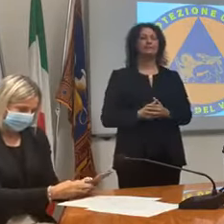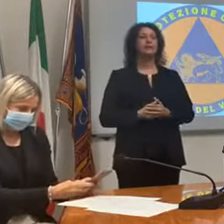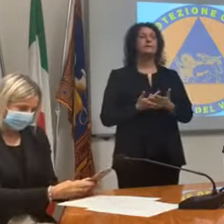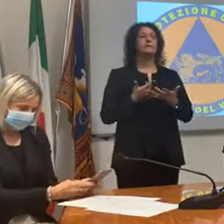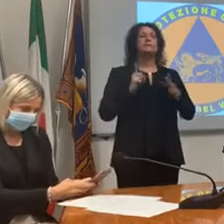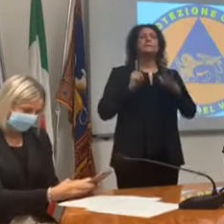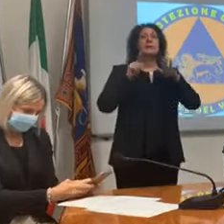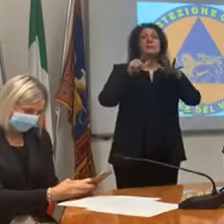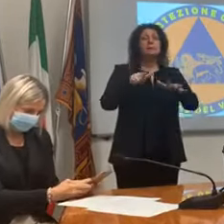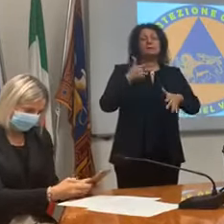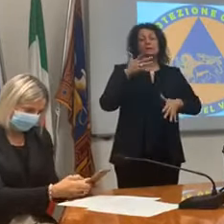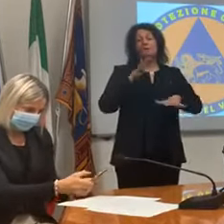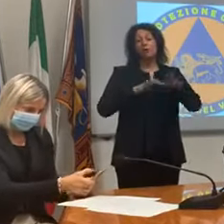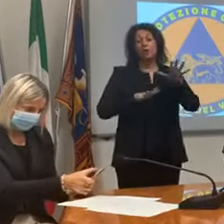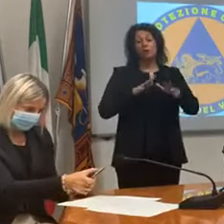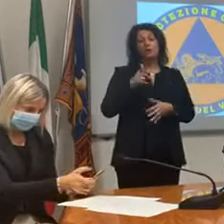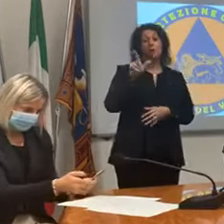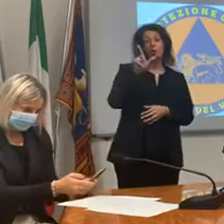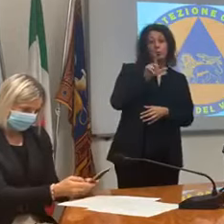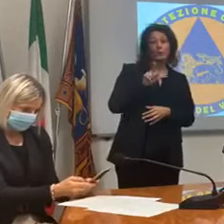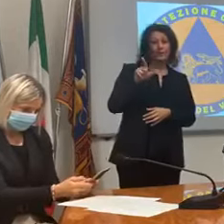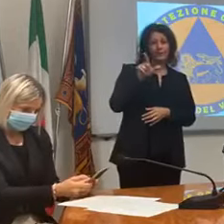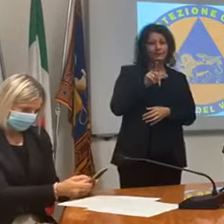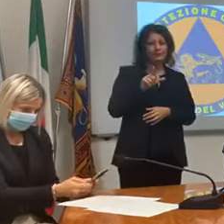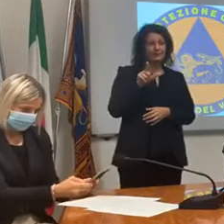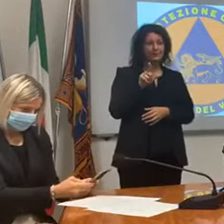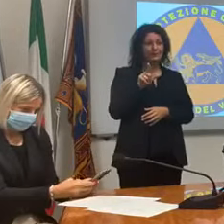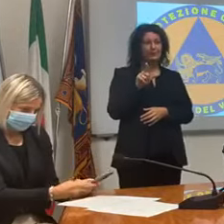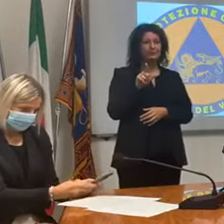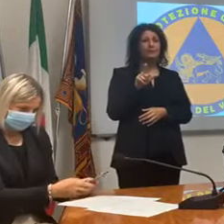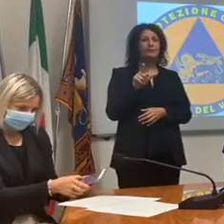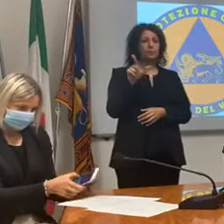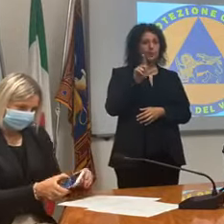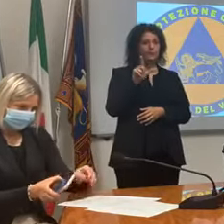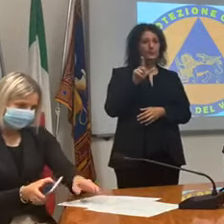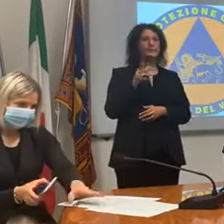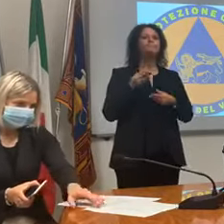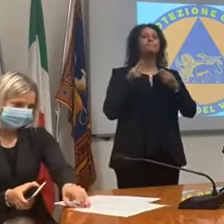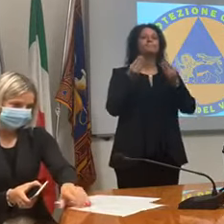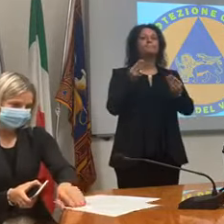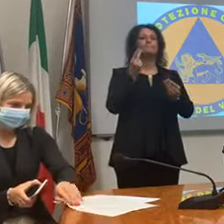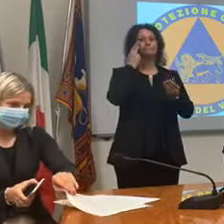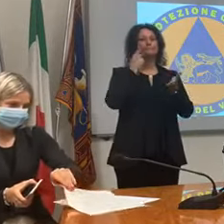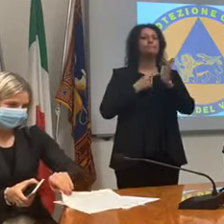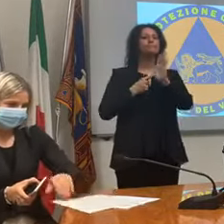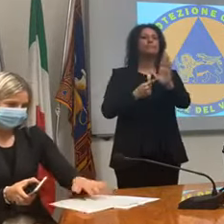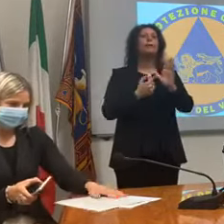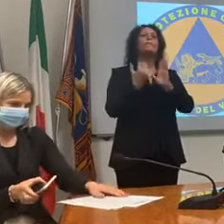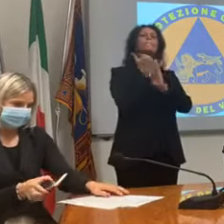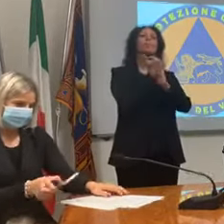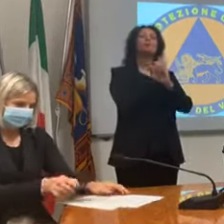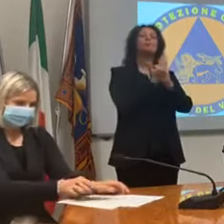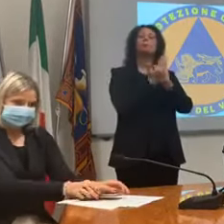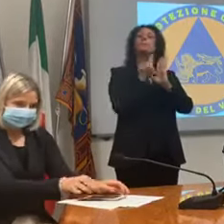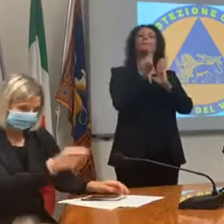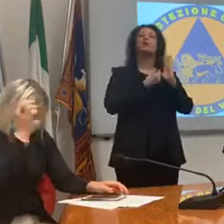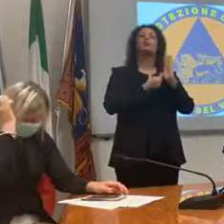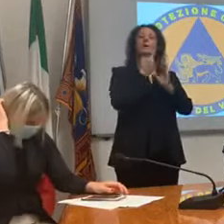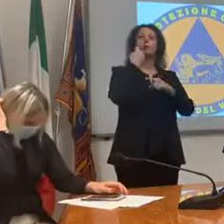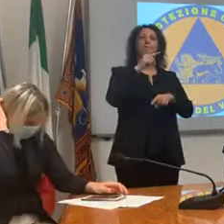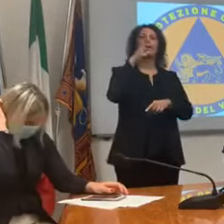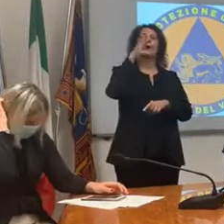probabilmente lunedì, adesso non ho visto l'agenda, vi presenteremo un progetto che è un piano grosso per il Covid, ma ci stiamo ancora